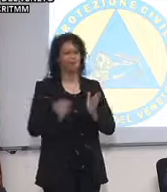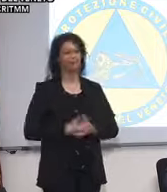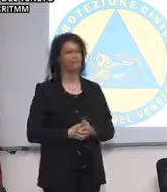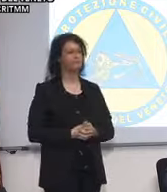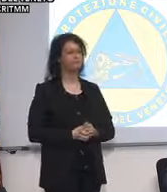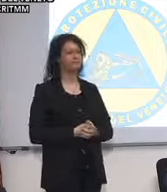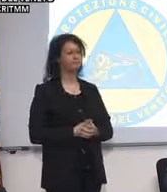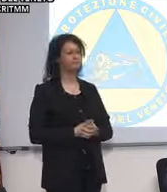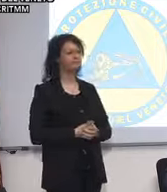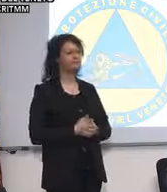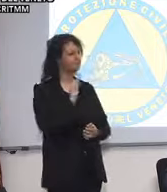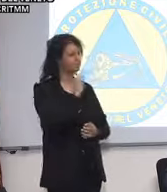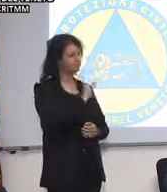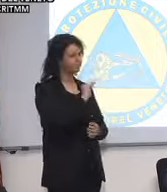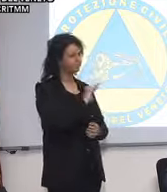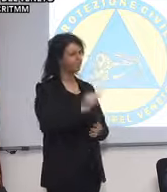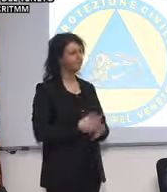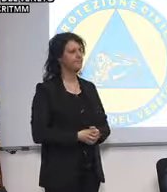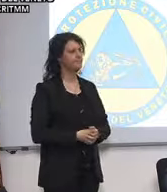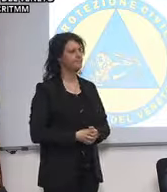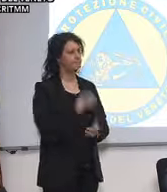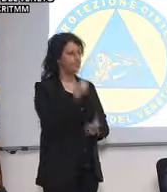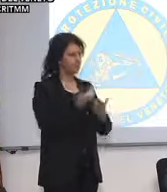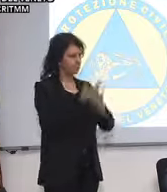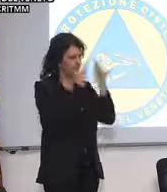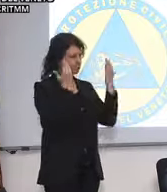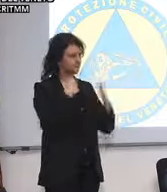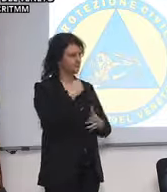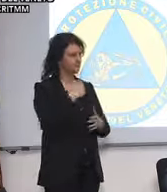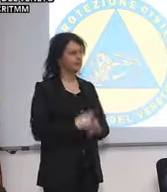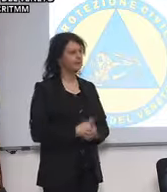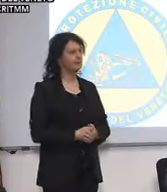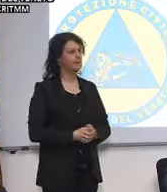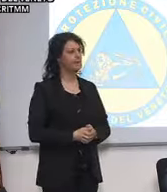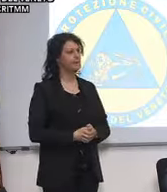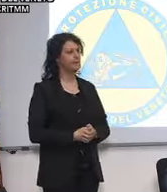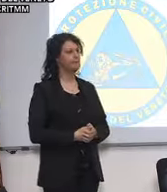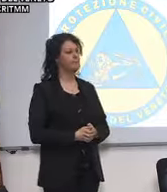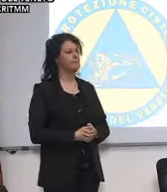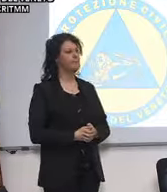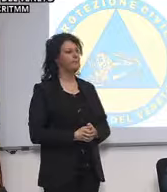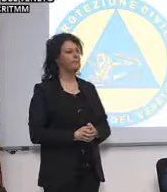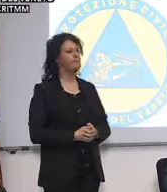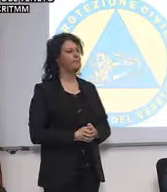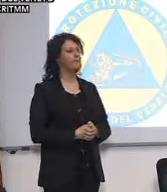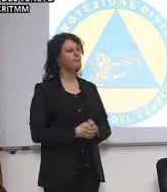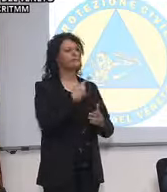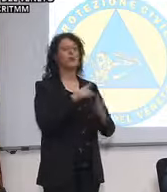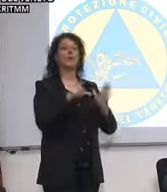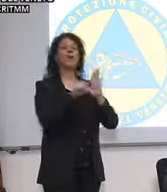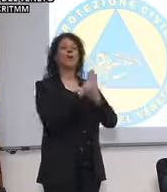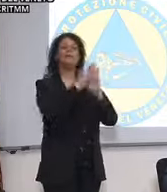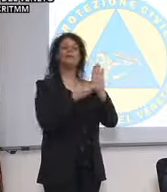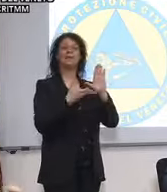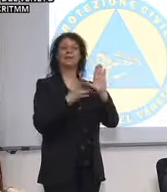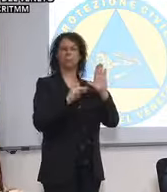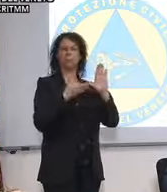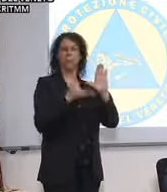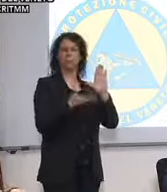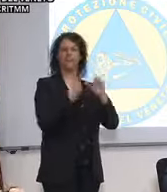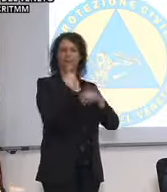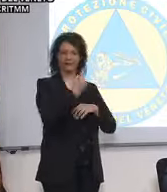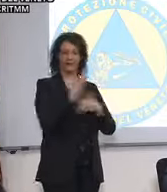E avete bene tante voice. Buongiorno Presidente. Senta, volevo chiederle due cose rapidissime. La prima è sulla nuova ordinanza. Lei ha detto che ci si può